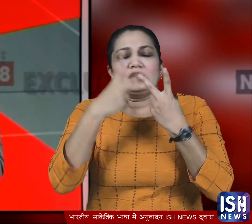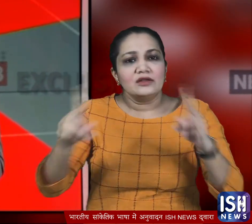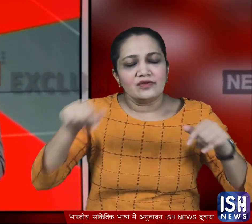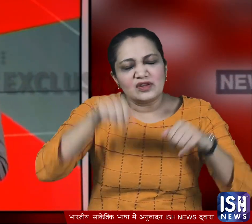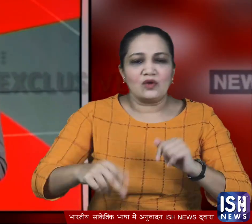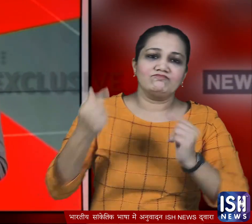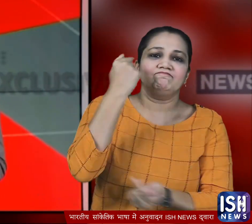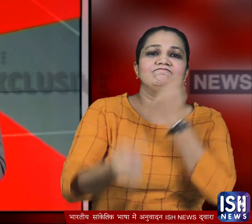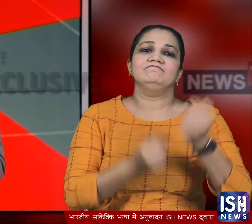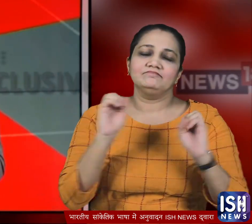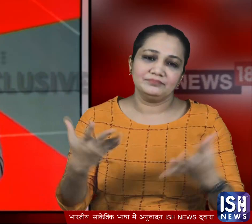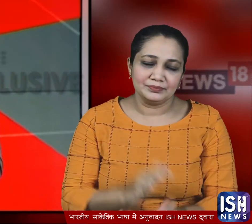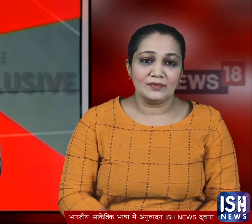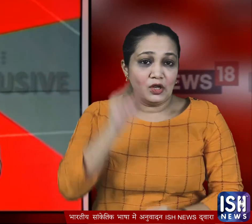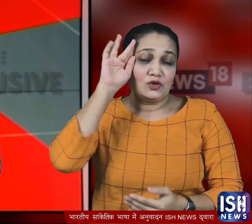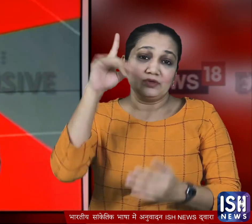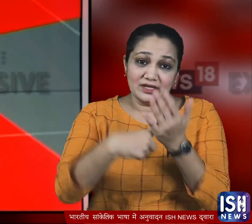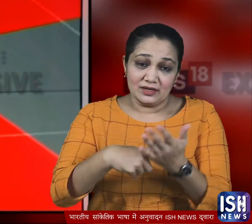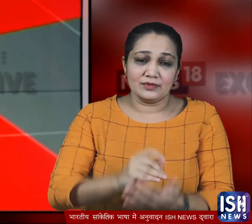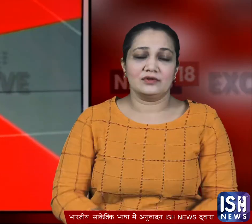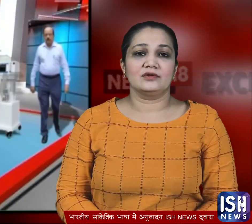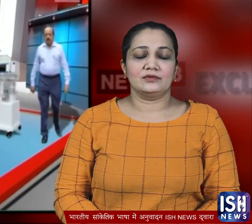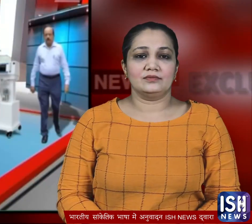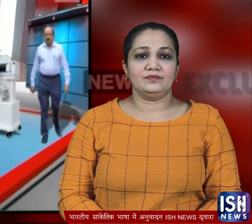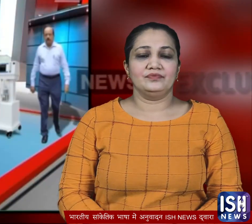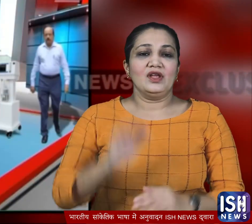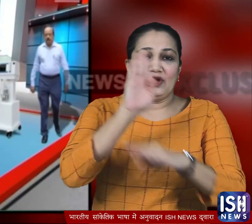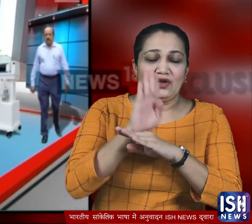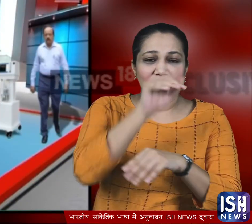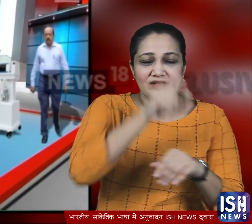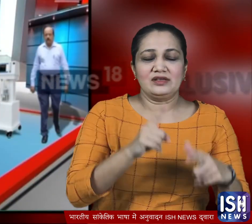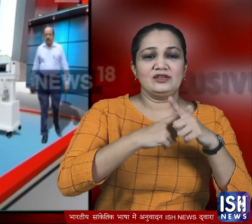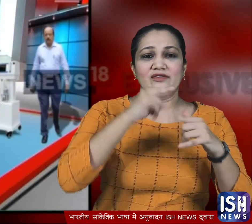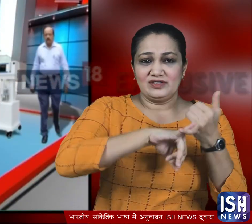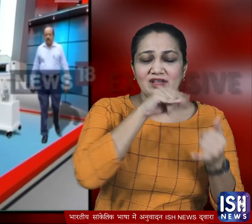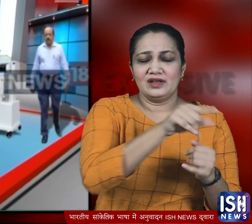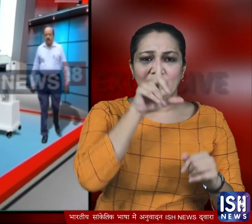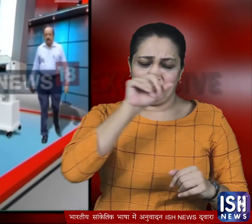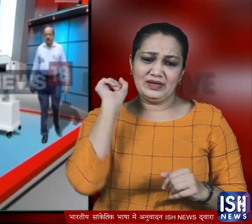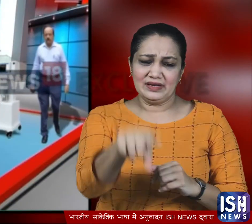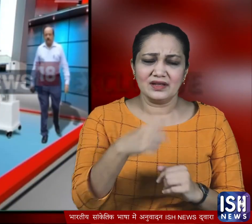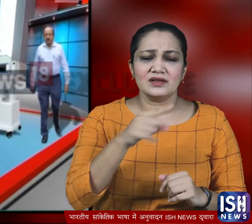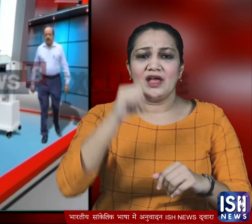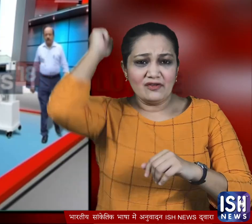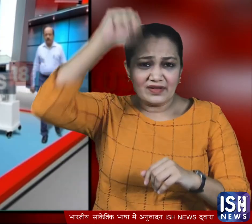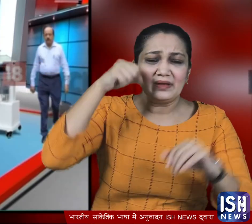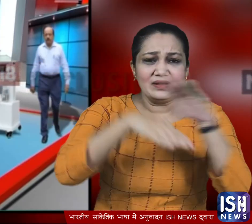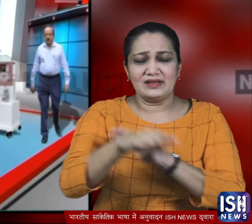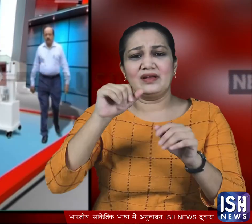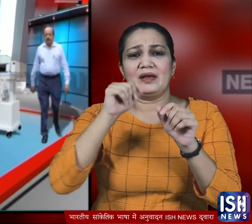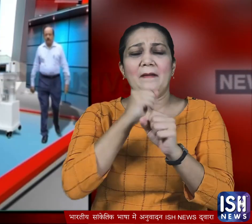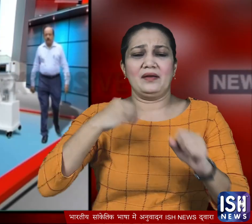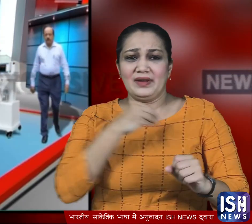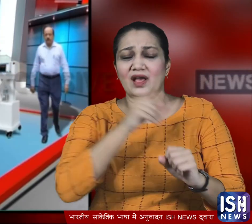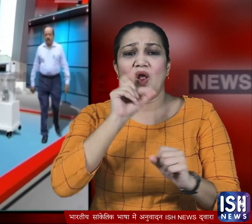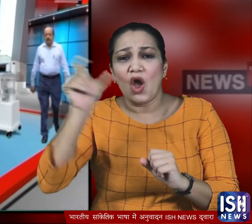भी सियासी घमासान छिड़ गया। न्यूज 18 के अमिताभ सिन्हा की रिपोर्ट है कि कांग्रेस नेता जयवीर शेरगिल ने अपने ट्वीट में पंजाब के फरीदकोट में गुरु गोविंद